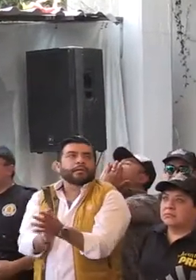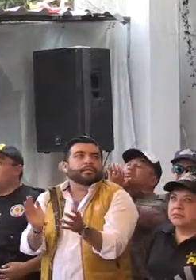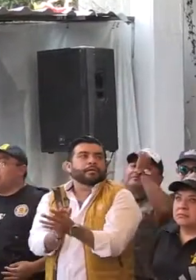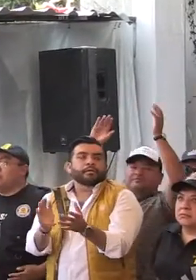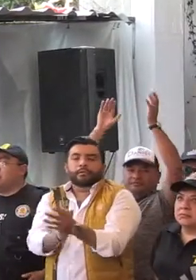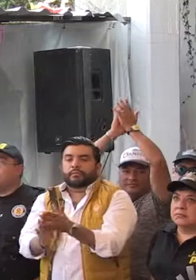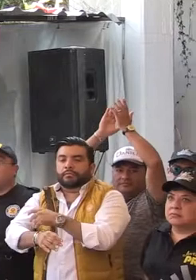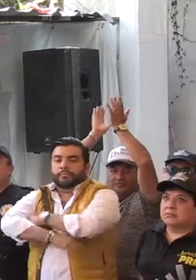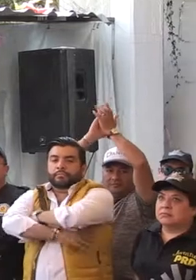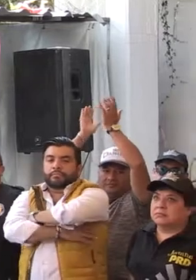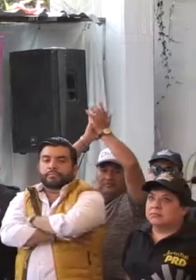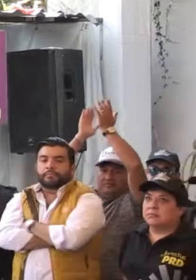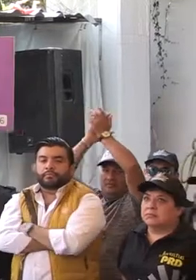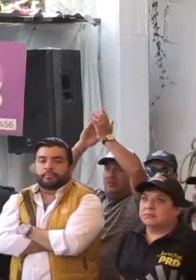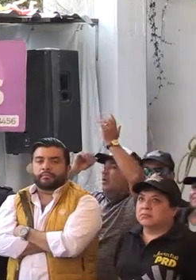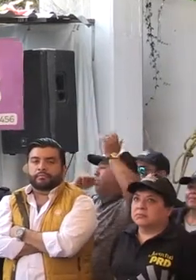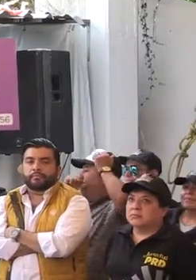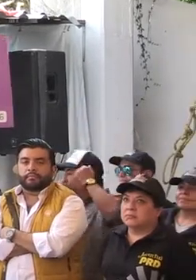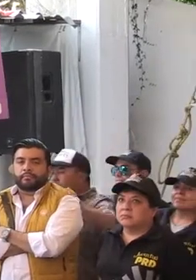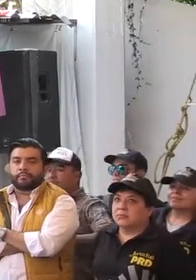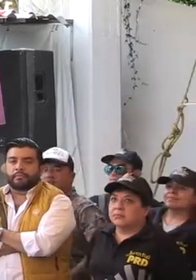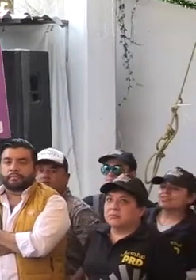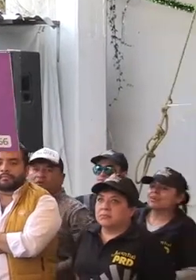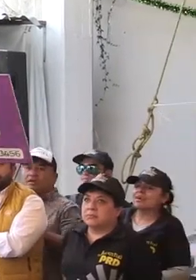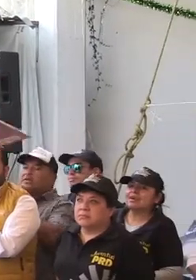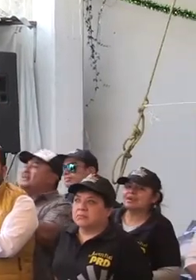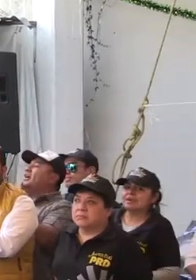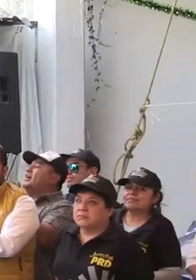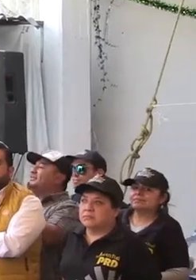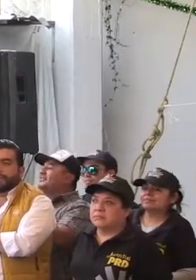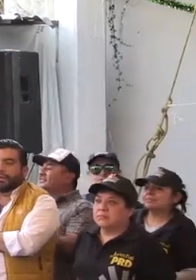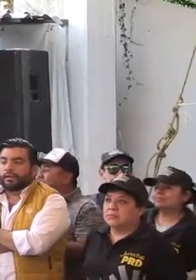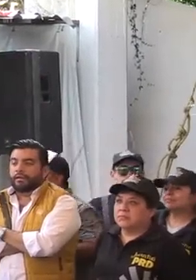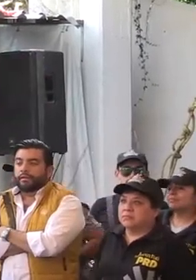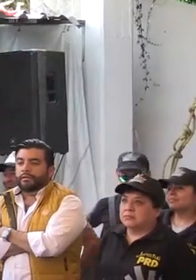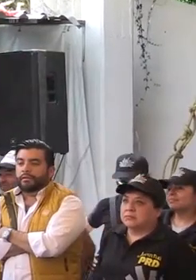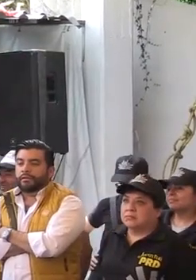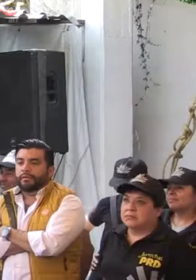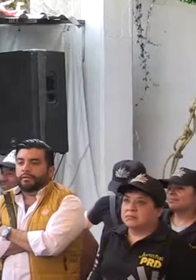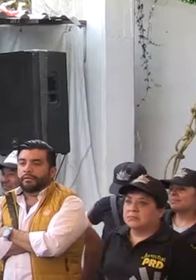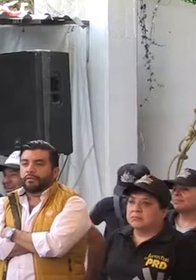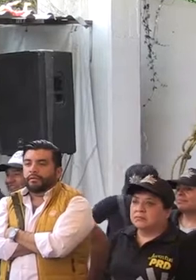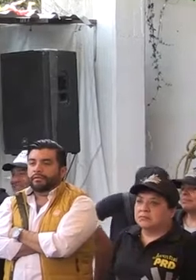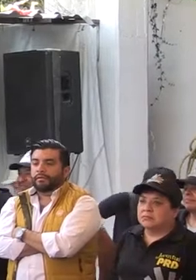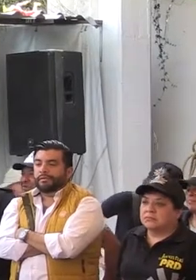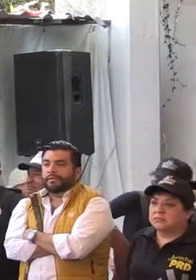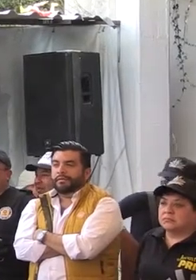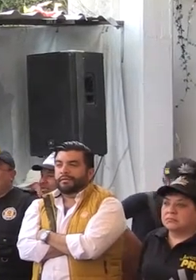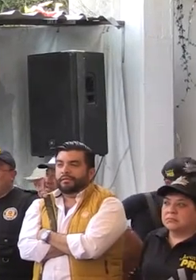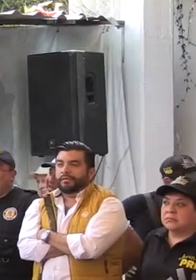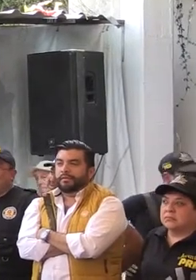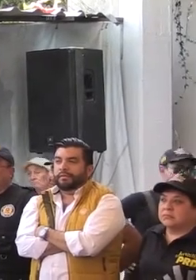¡Sí! ¿Ustedes creen que esto les sirva a las jefas o no? ¡Sí! Sobre todo saben por qué es muy